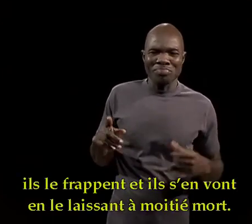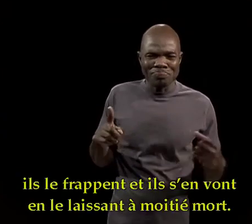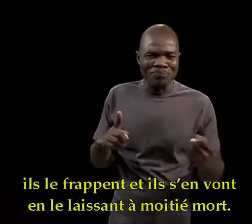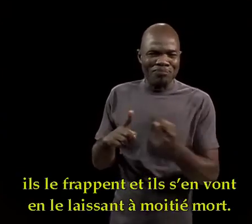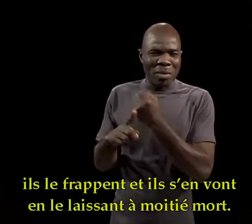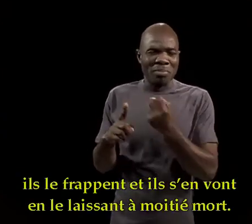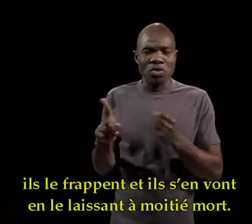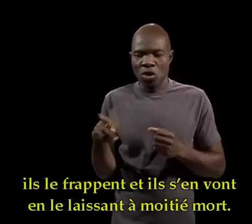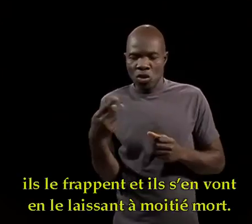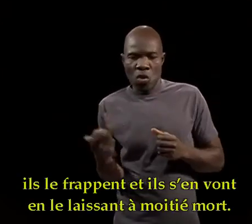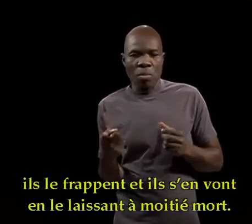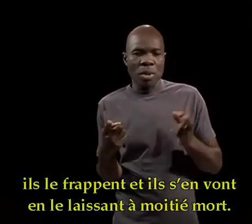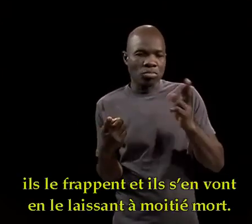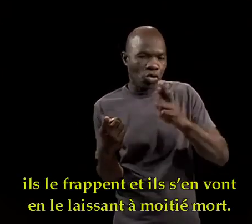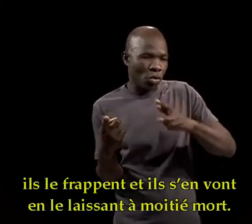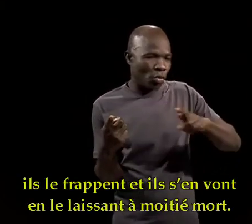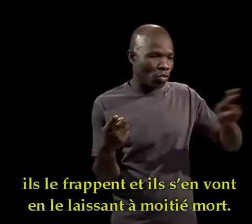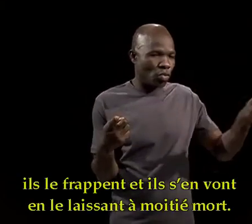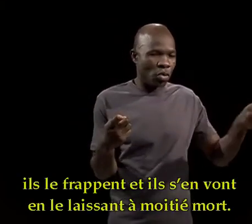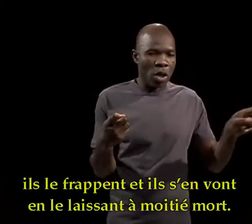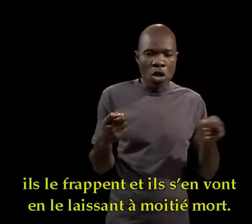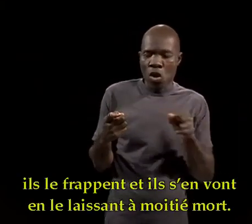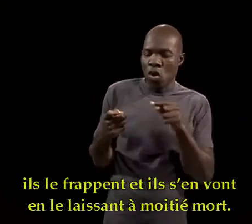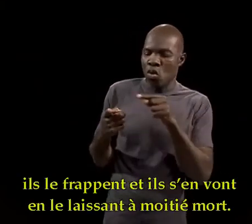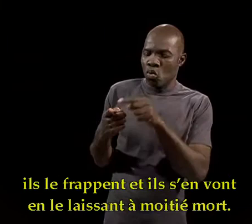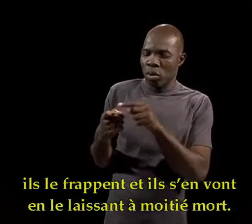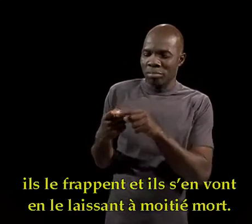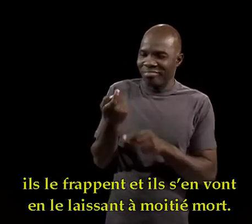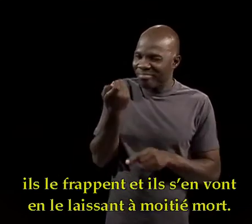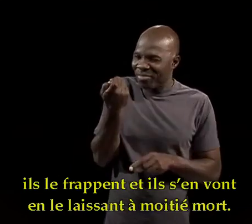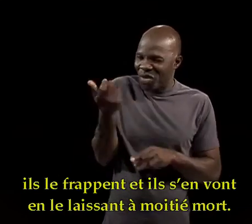Ils le frappent. Et ils s'en vont en le laissant à moitié mort.